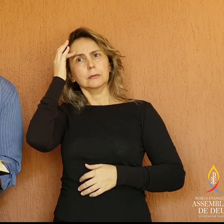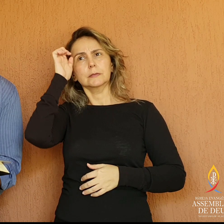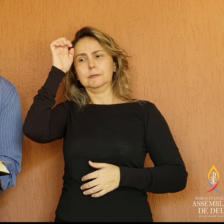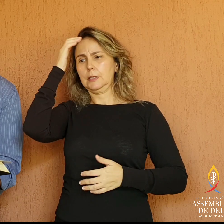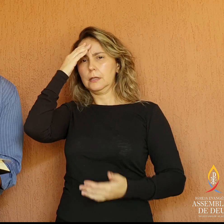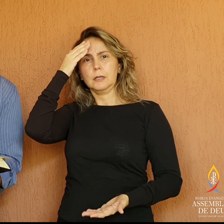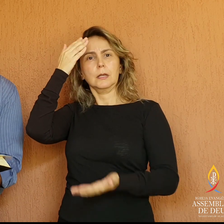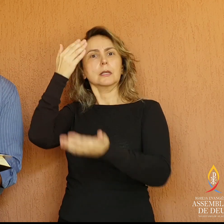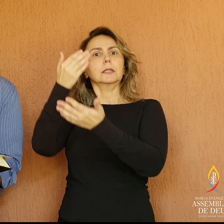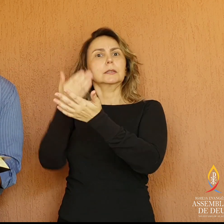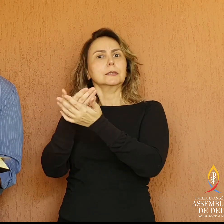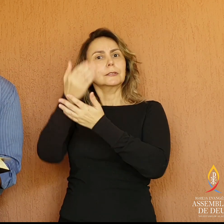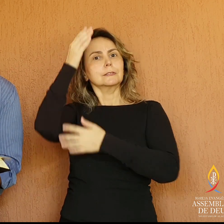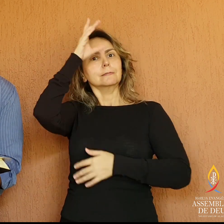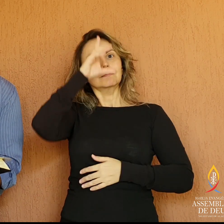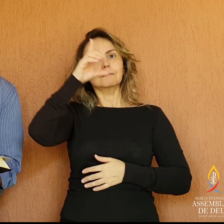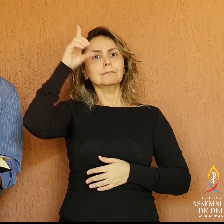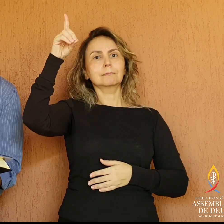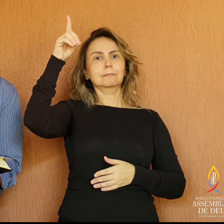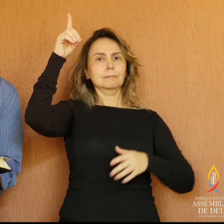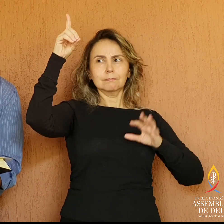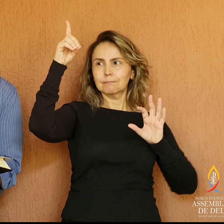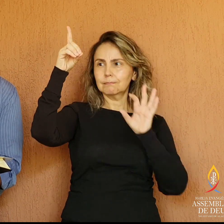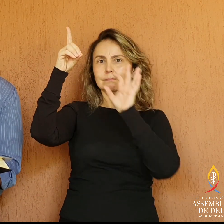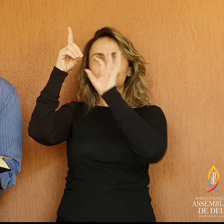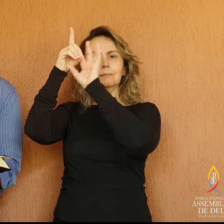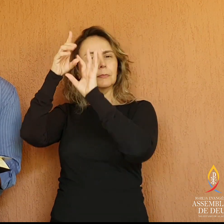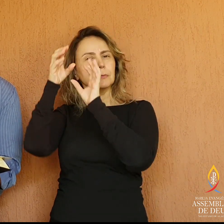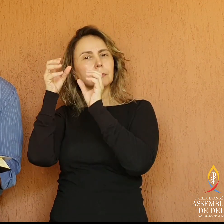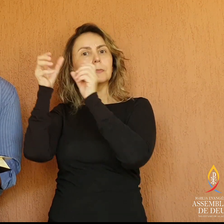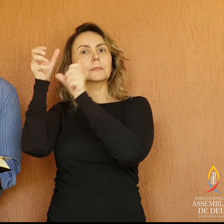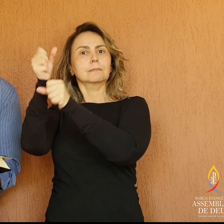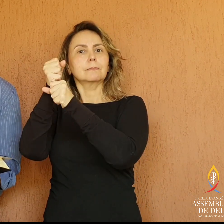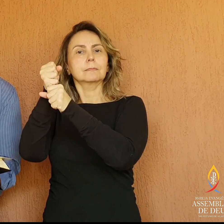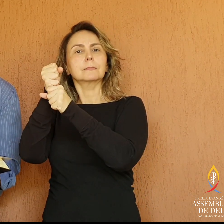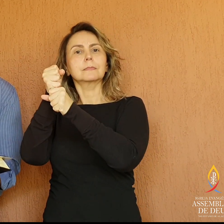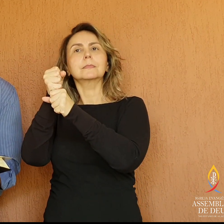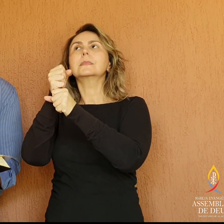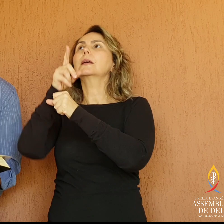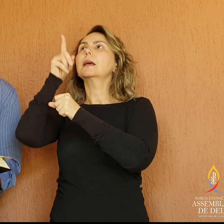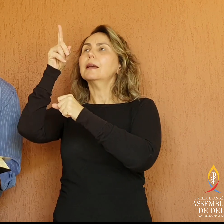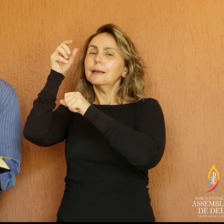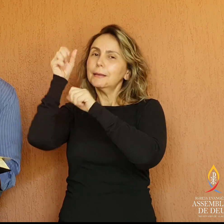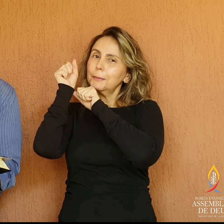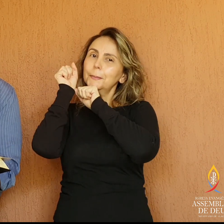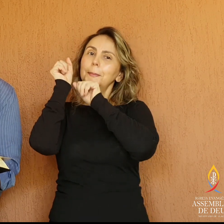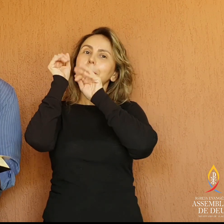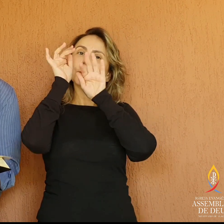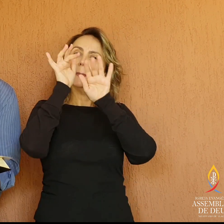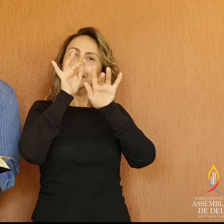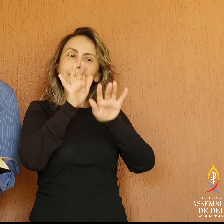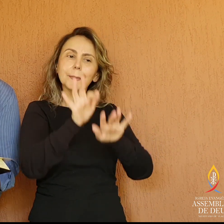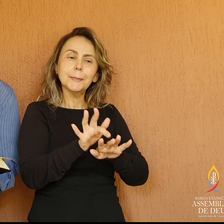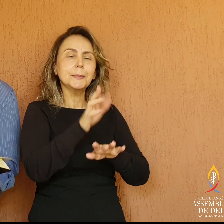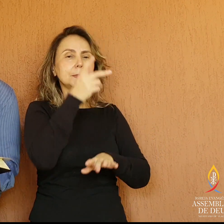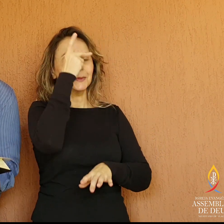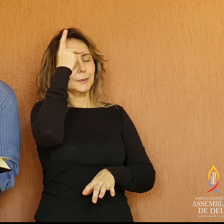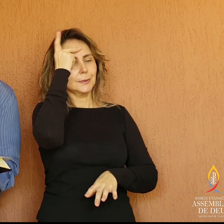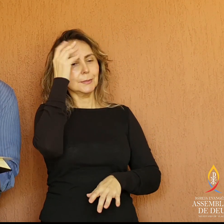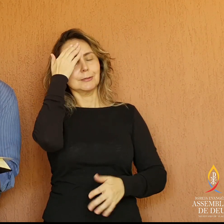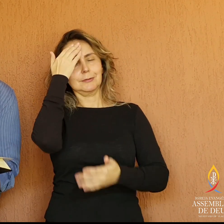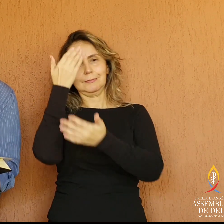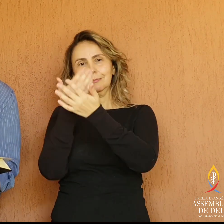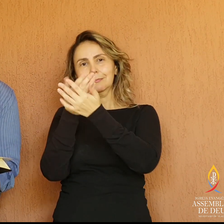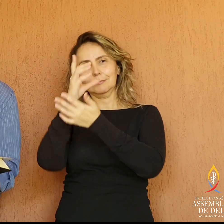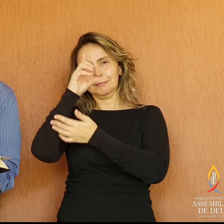Deus creia que ele existe e que é galardoador dos que o buscam.